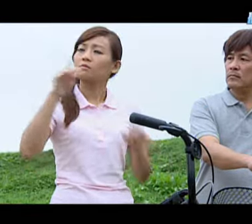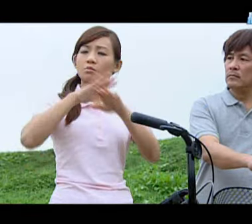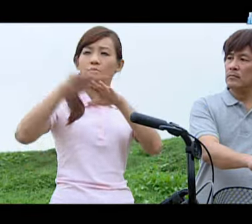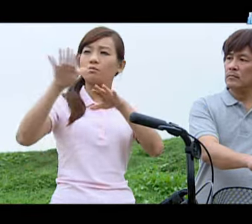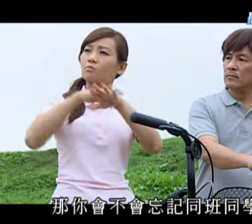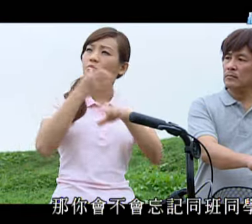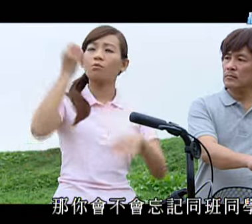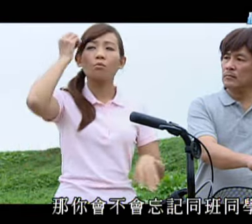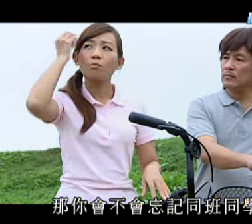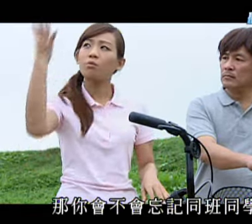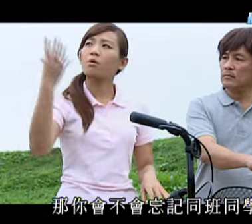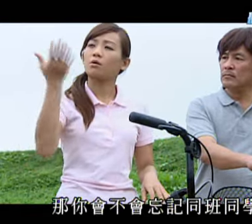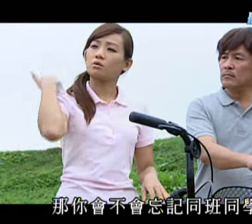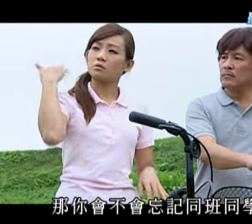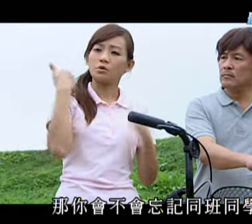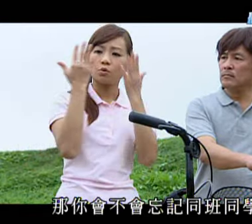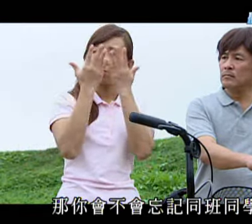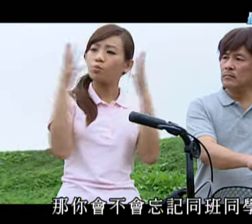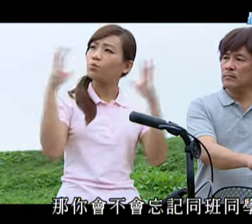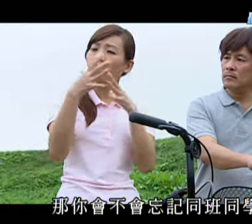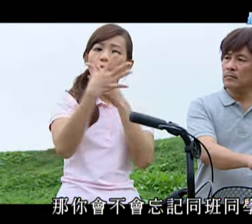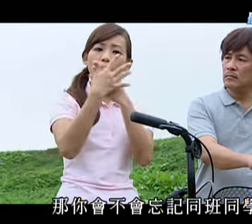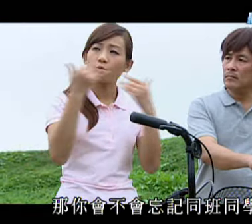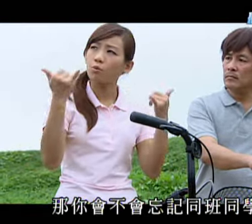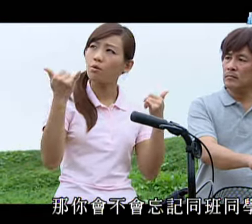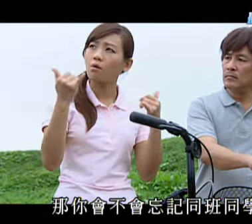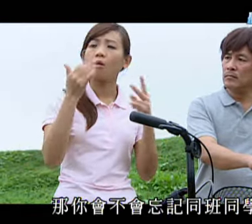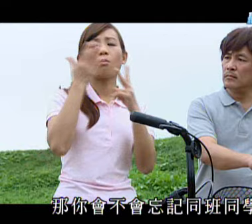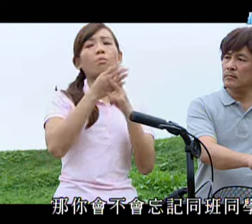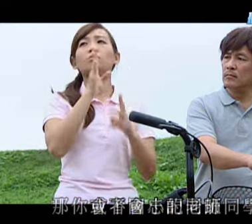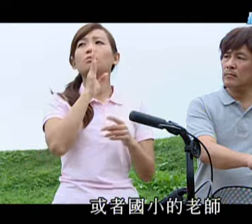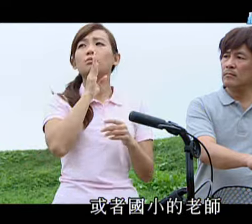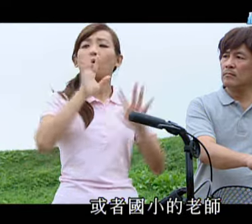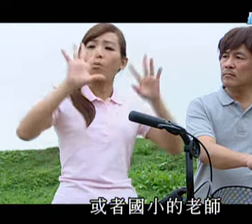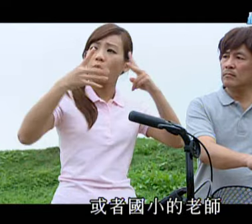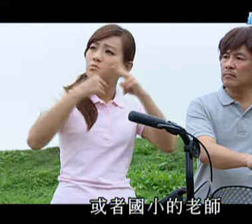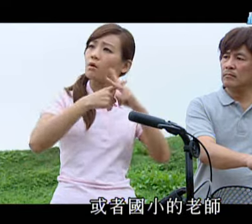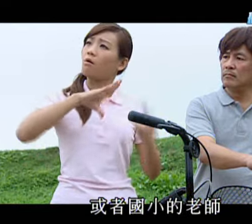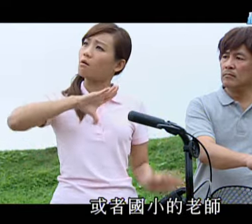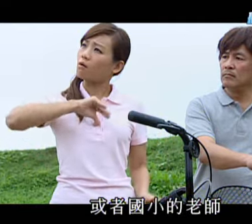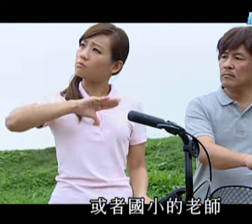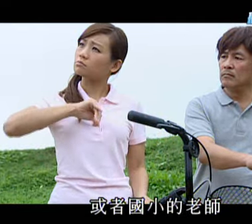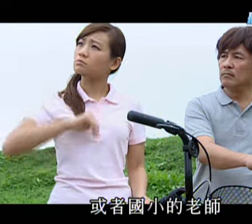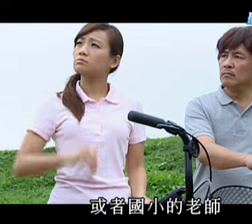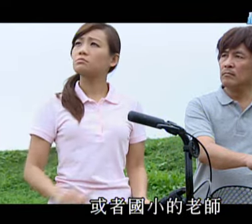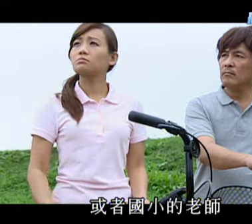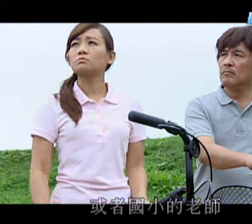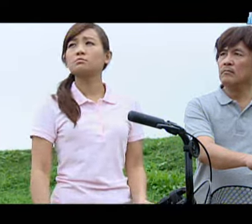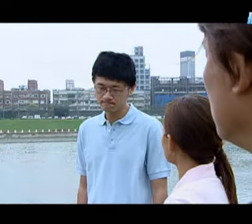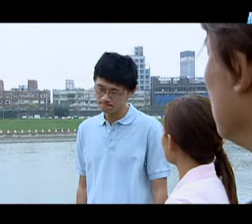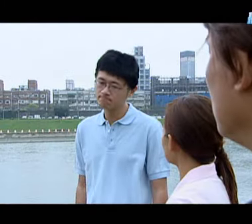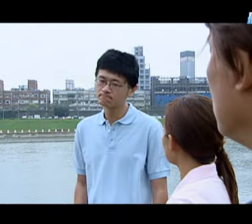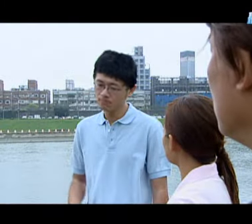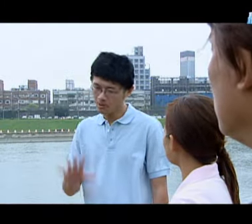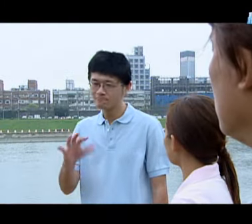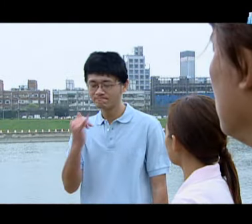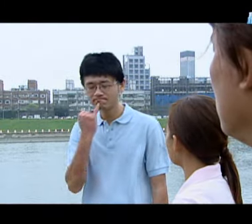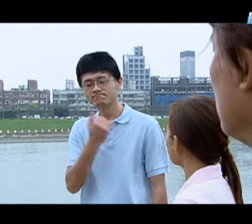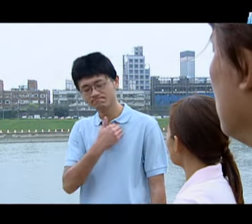嗯嗯，那你会不会忘记同班同学或者国小的老师？ 嗯，有